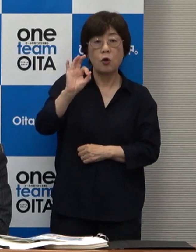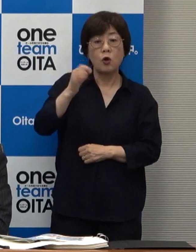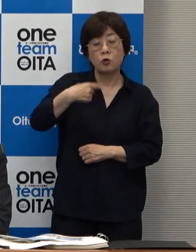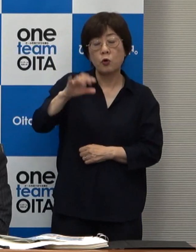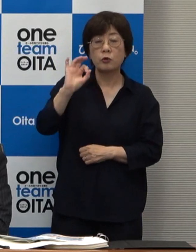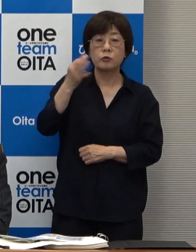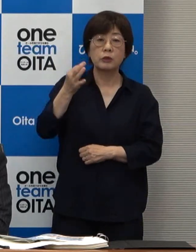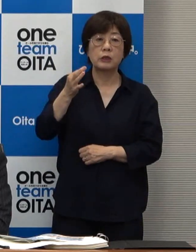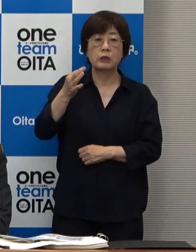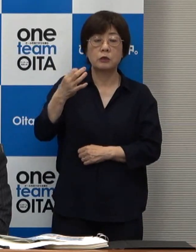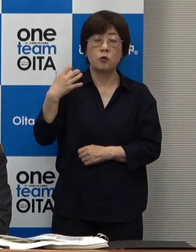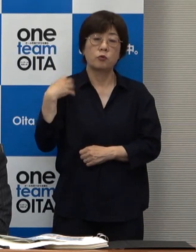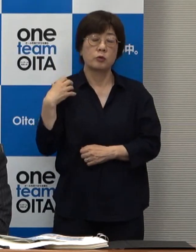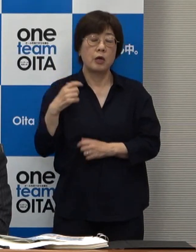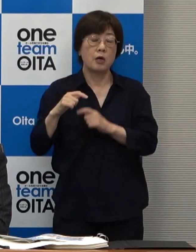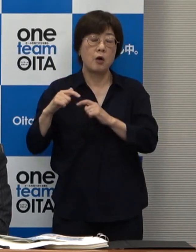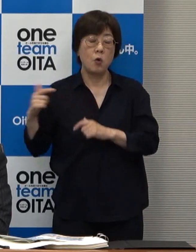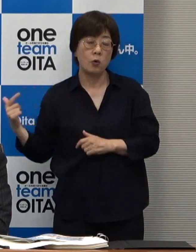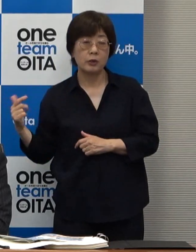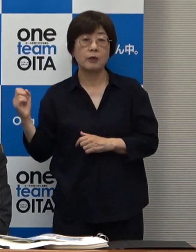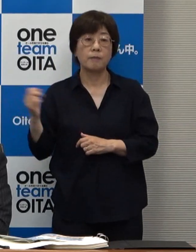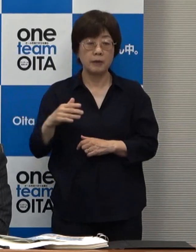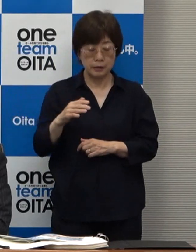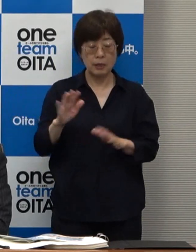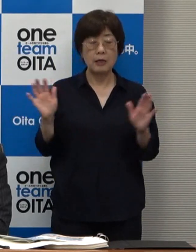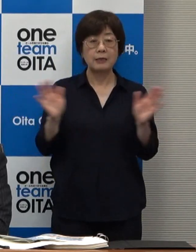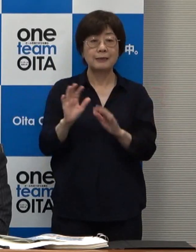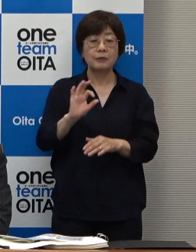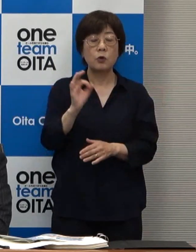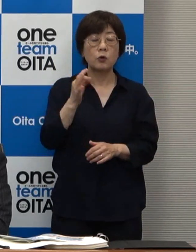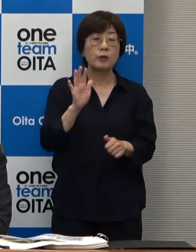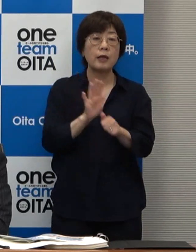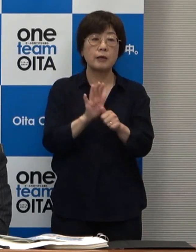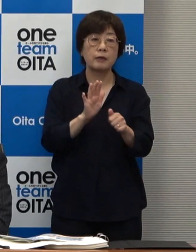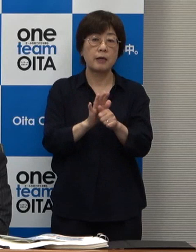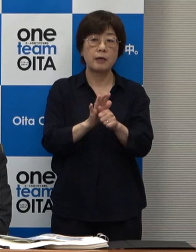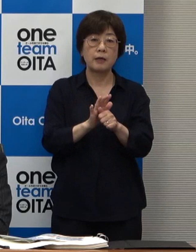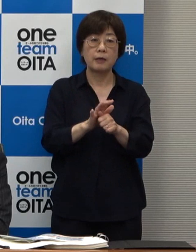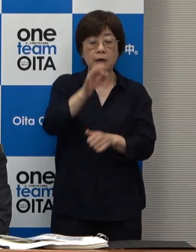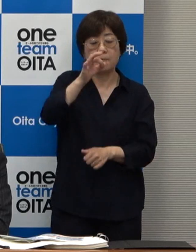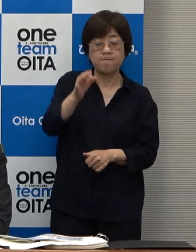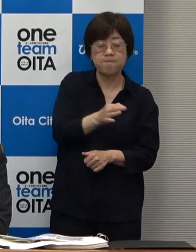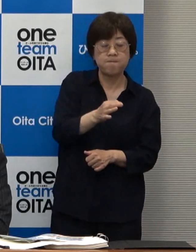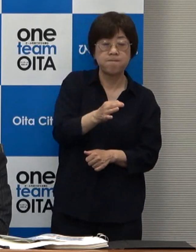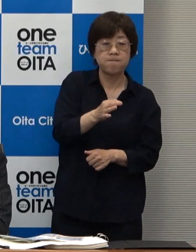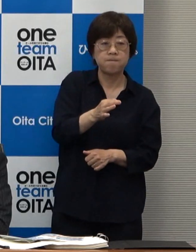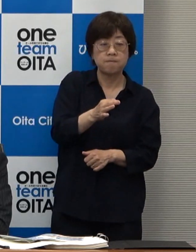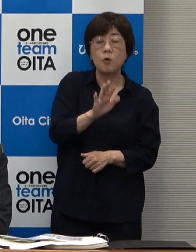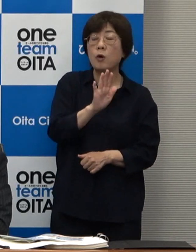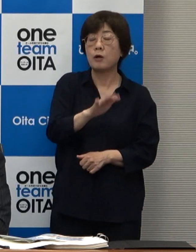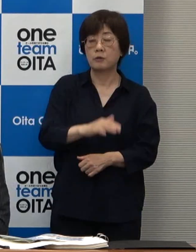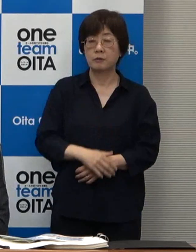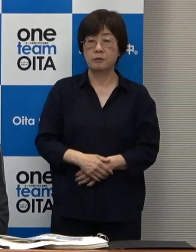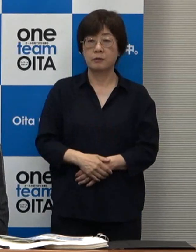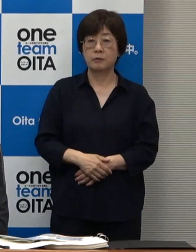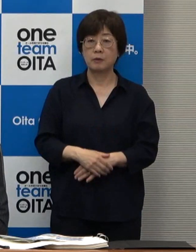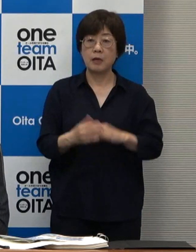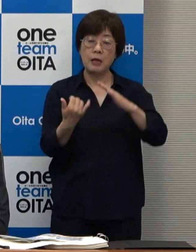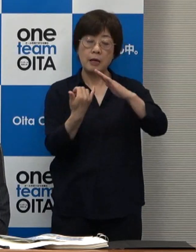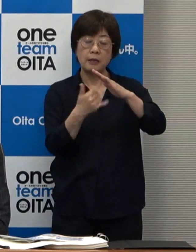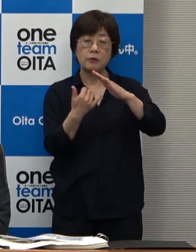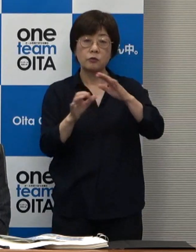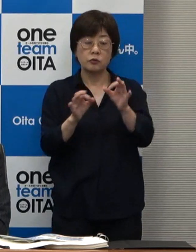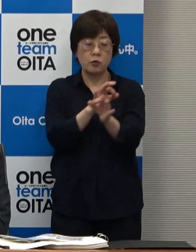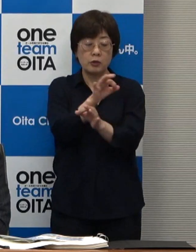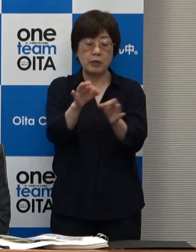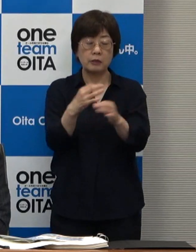童手当において第3子以降が1万5000円から一律1万円に減額となるなど、世帯の経済